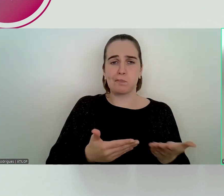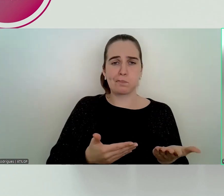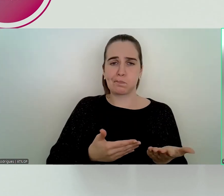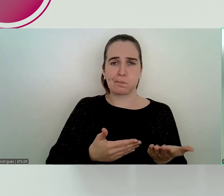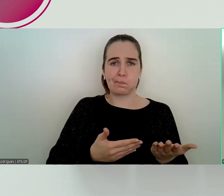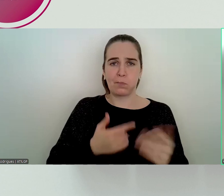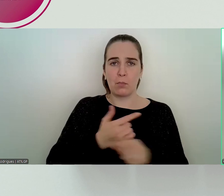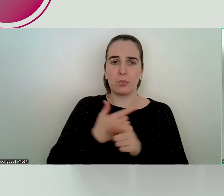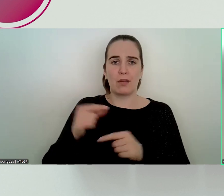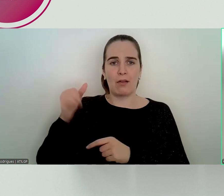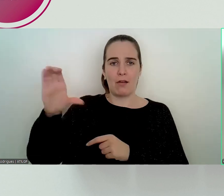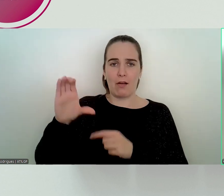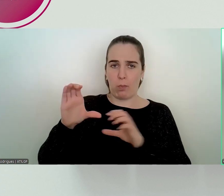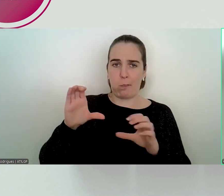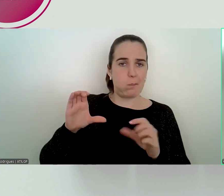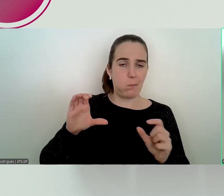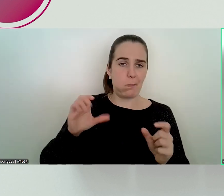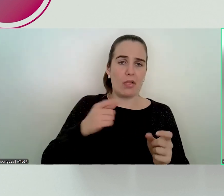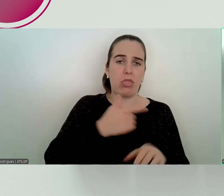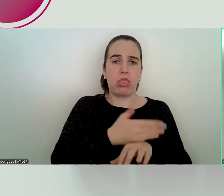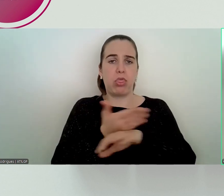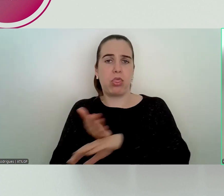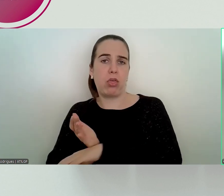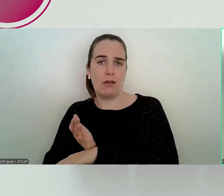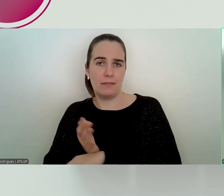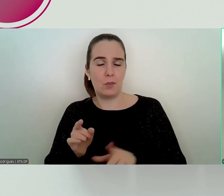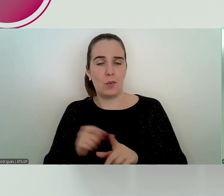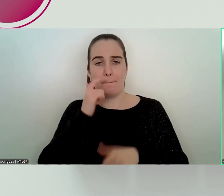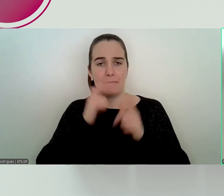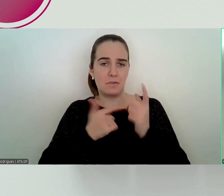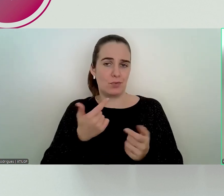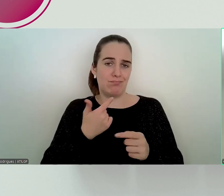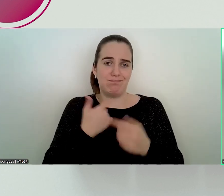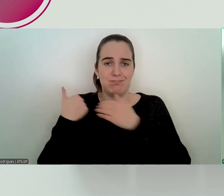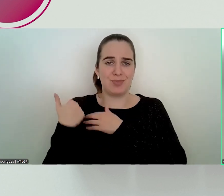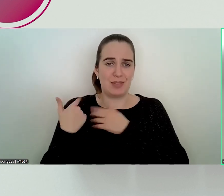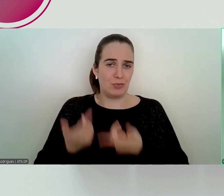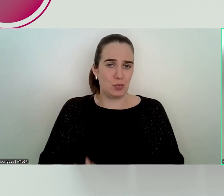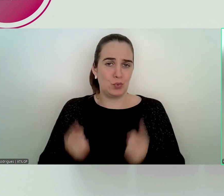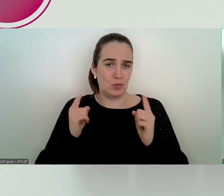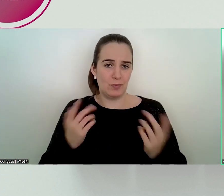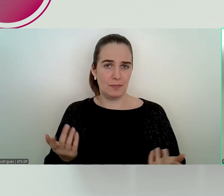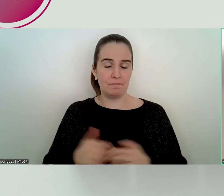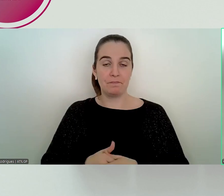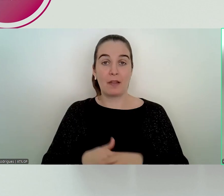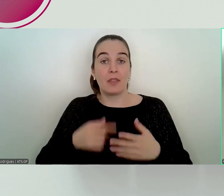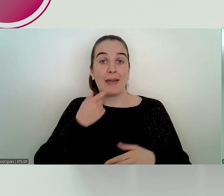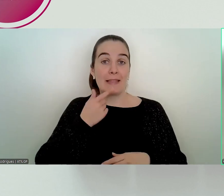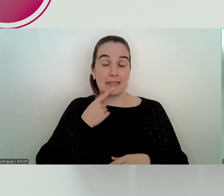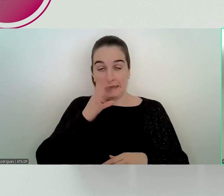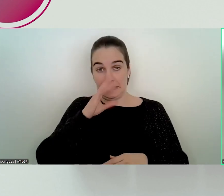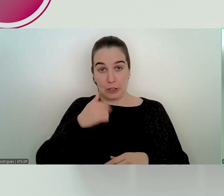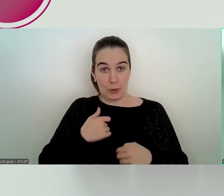naquilo que são as responsabilidades dos diferentes intervenientes. Portanto, se nós de facto precisamos